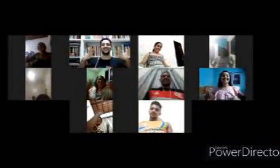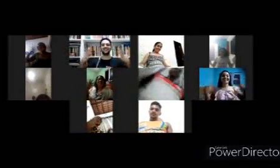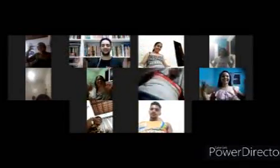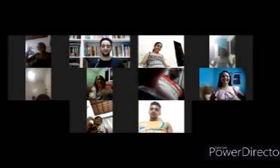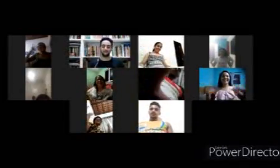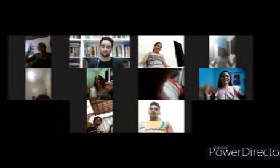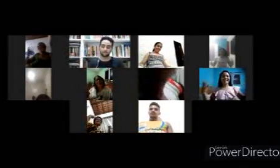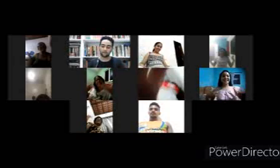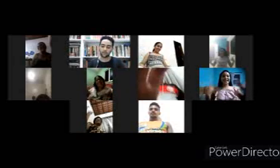Alegria.